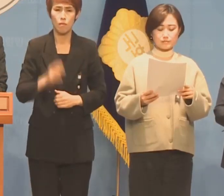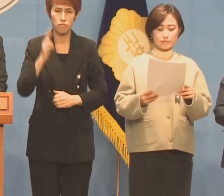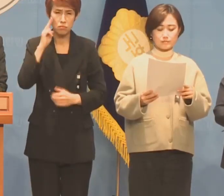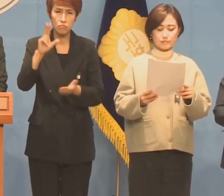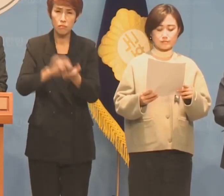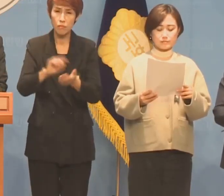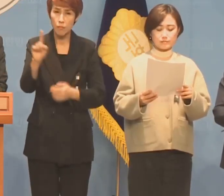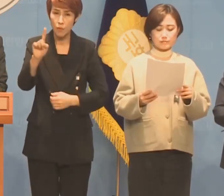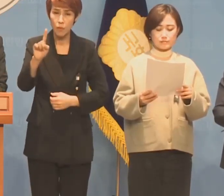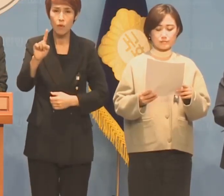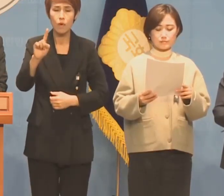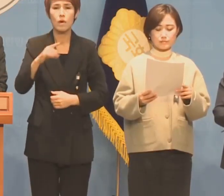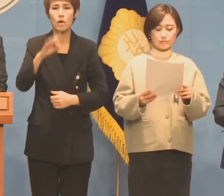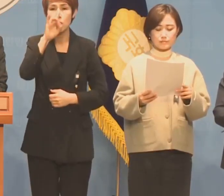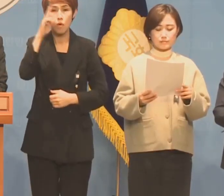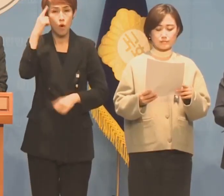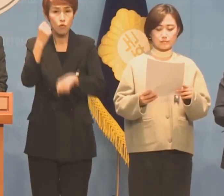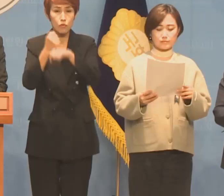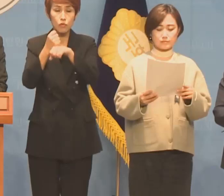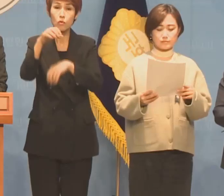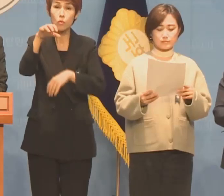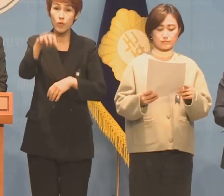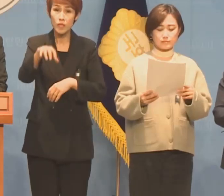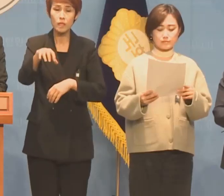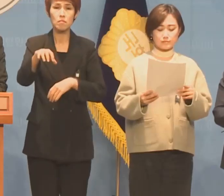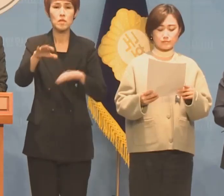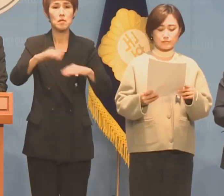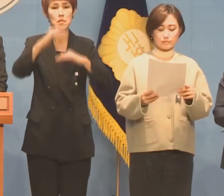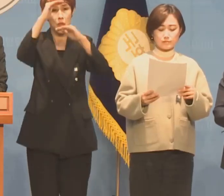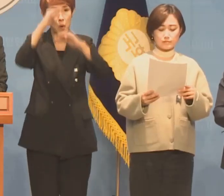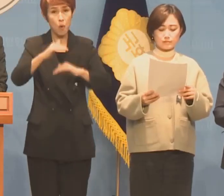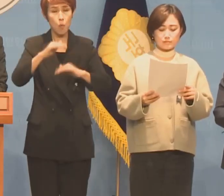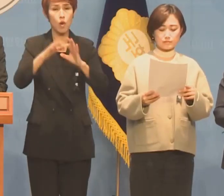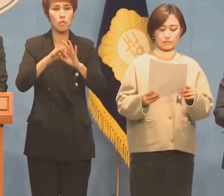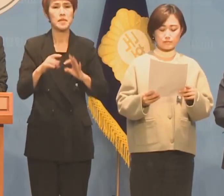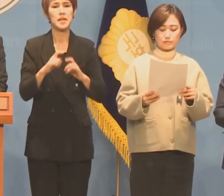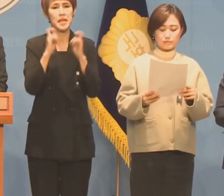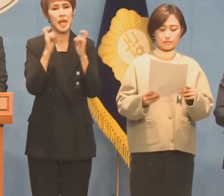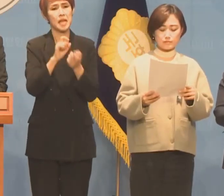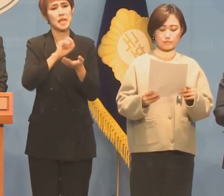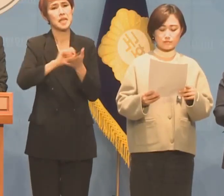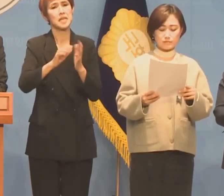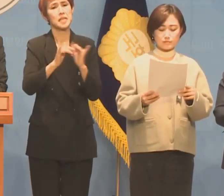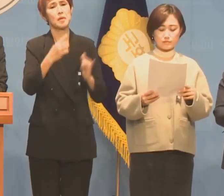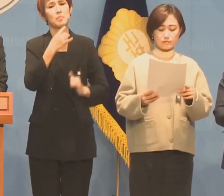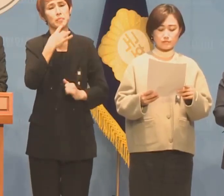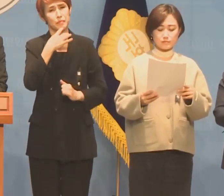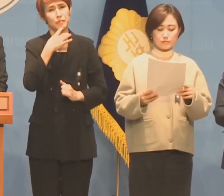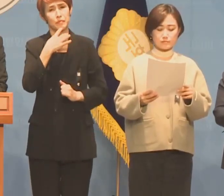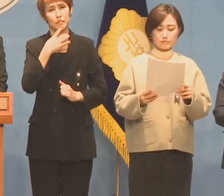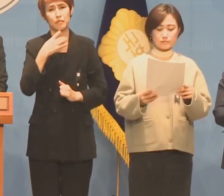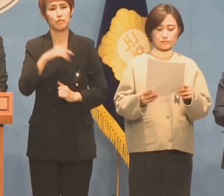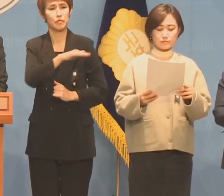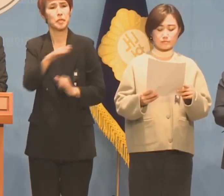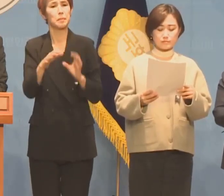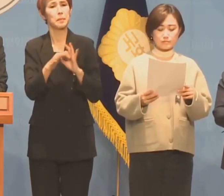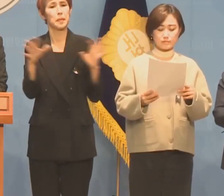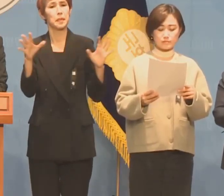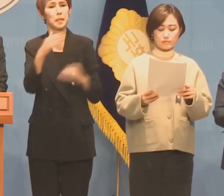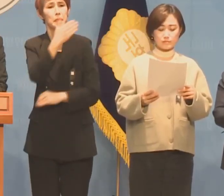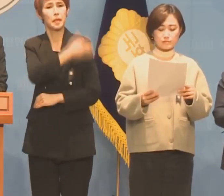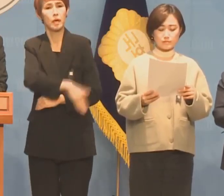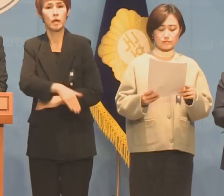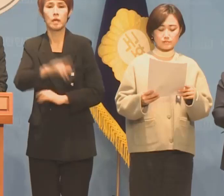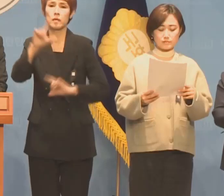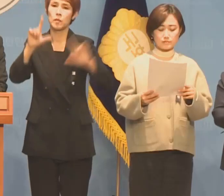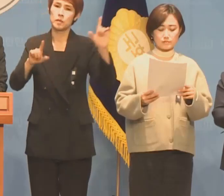문제는 한국학중앙연구원이 이번 논란에 대해 저자의 개인적 견해일 뿐이라며 책임을 회피하는